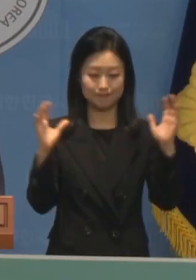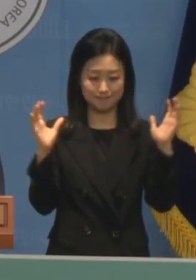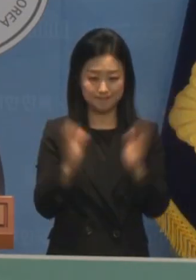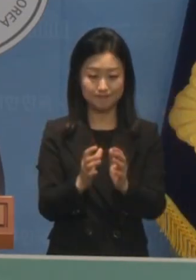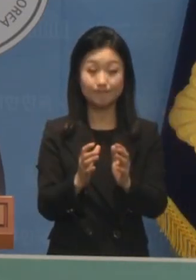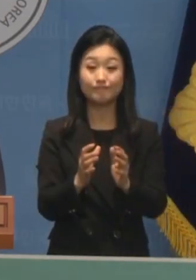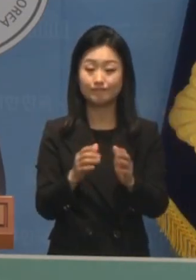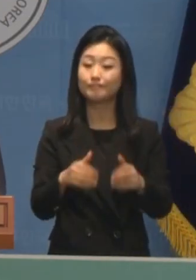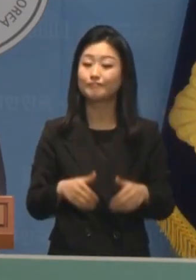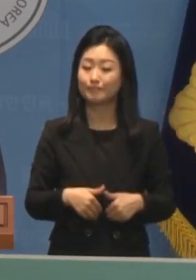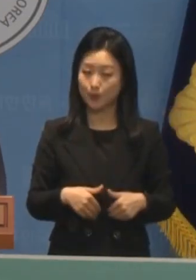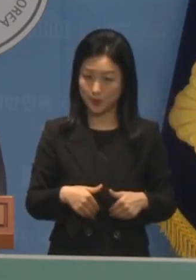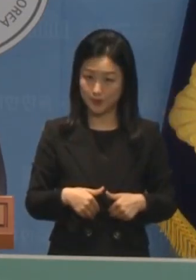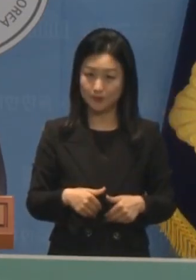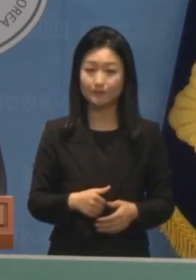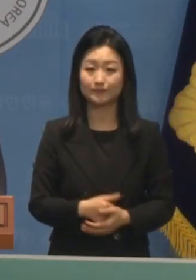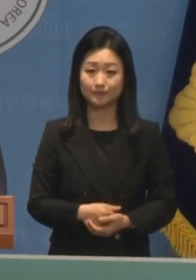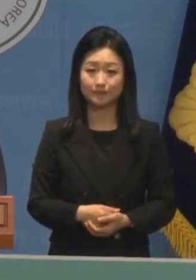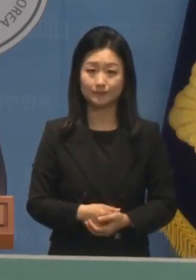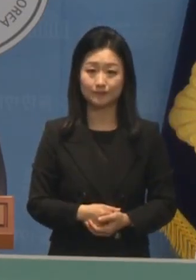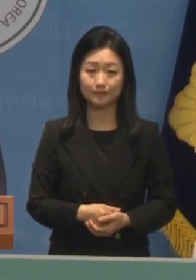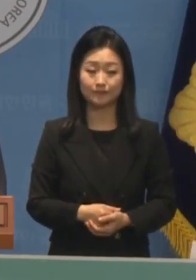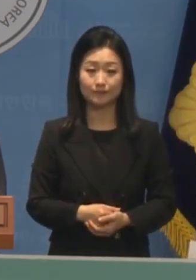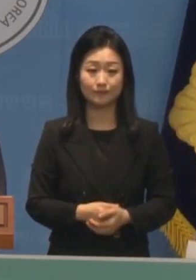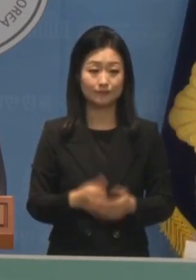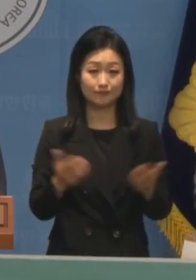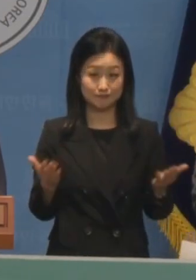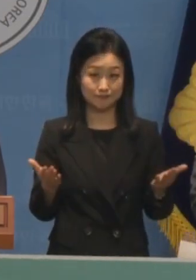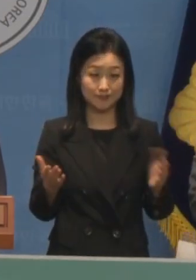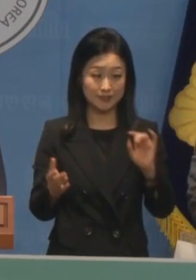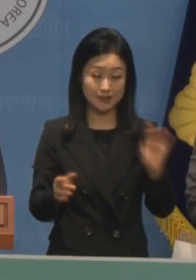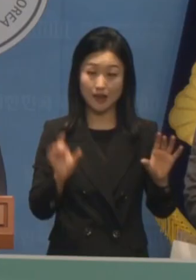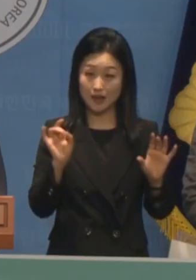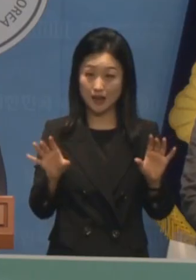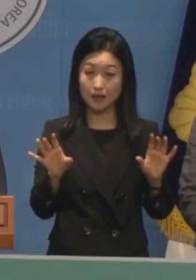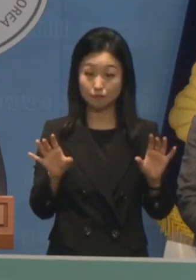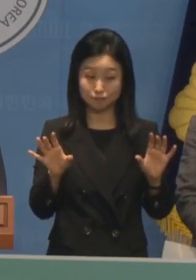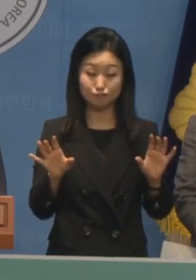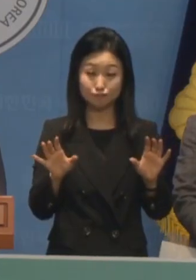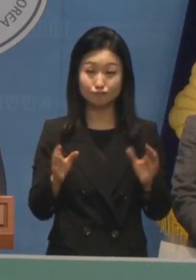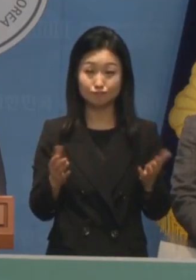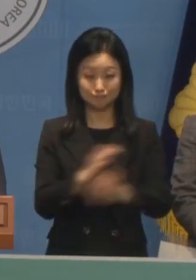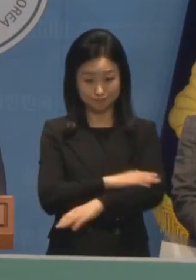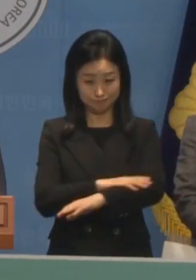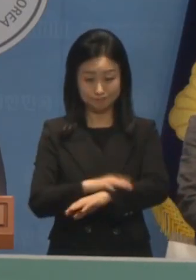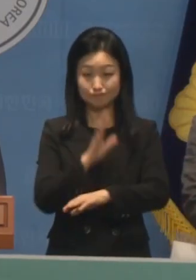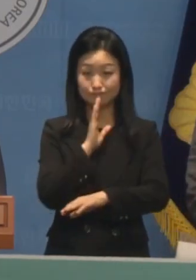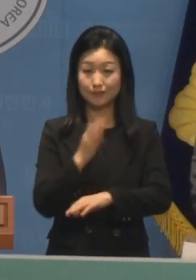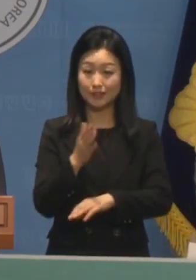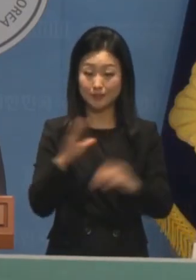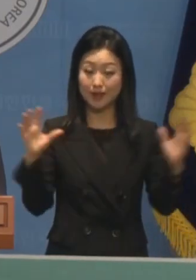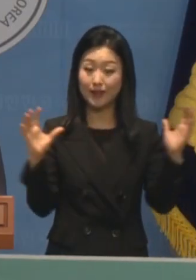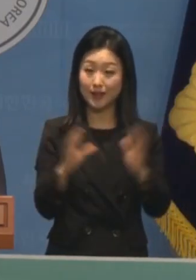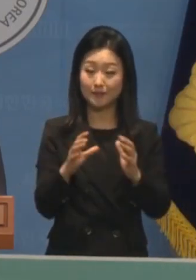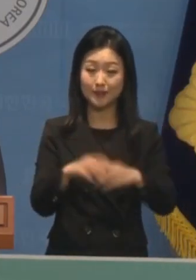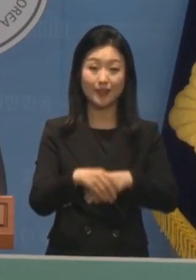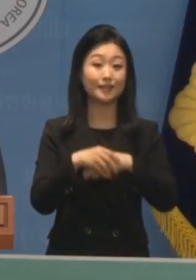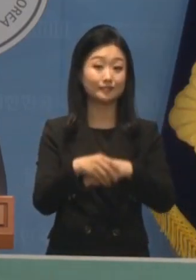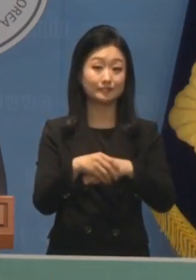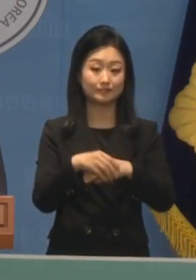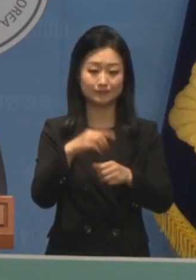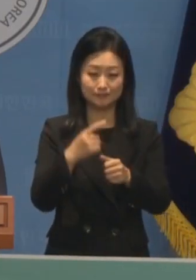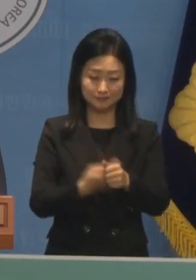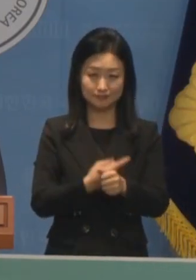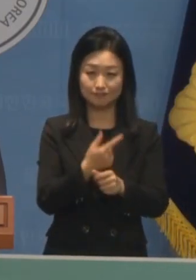하는 이유는 여기에 있습니다. 둘은 각자 존재할 때도 충분한 가치가 있지만 함께 손잡아야 더